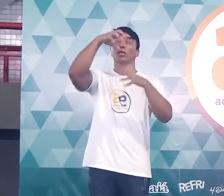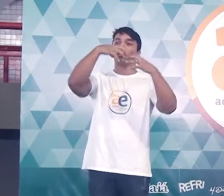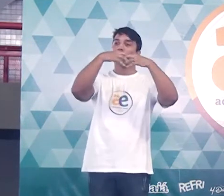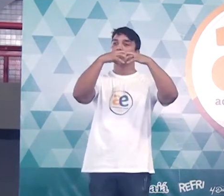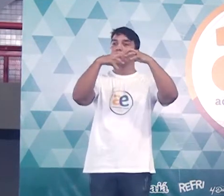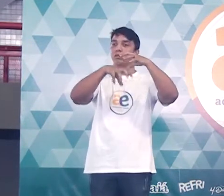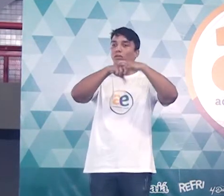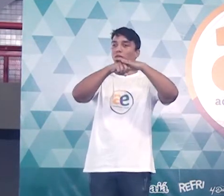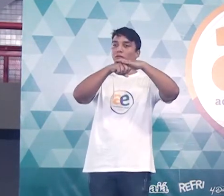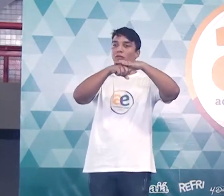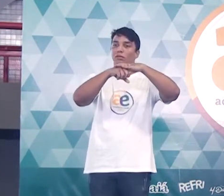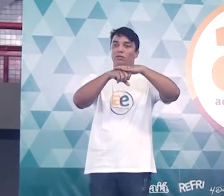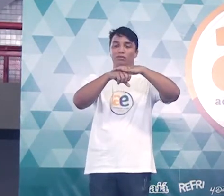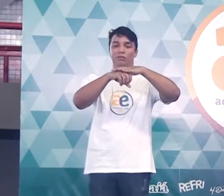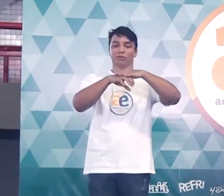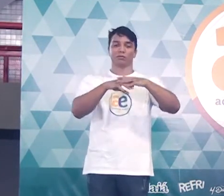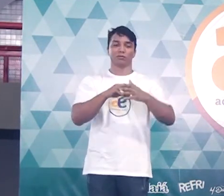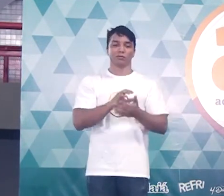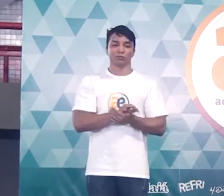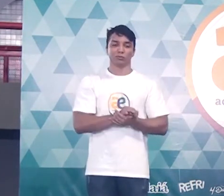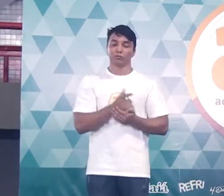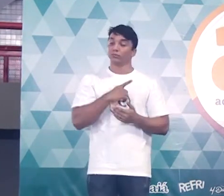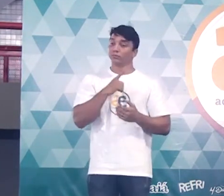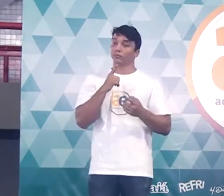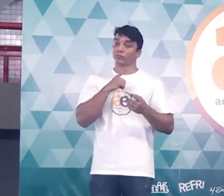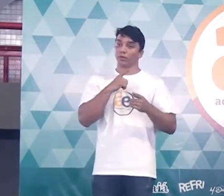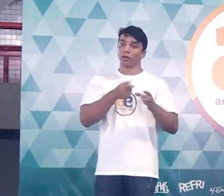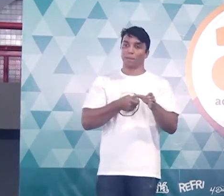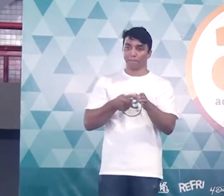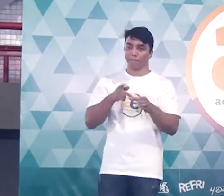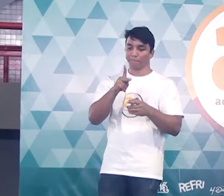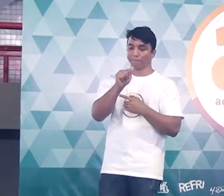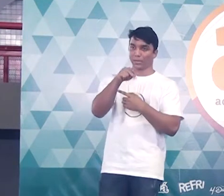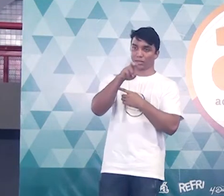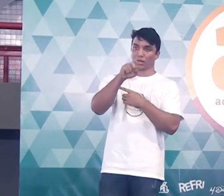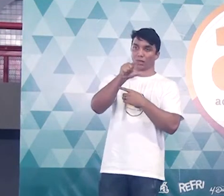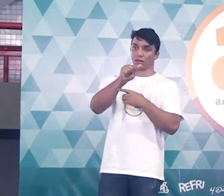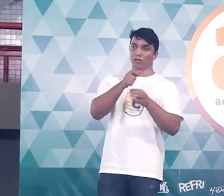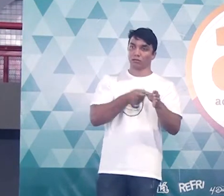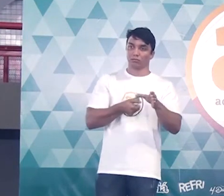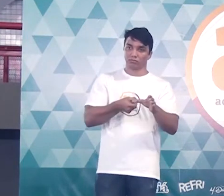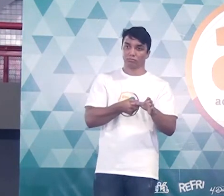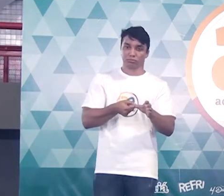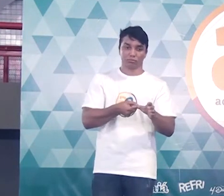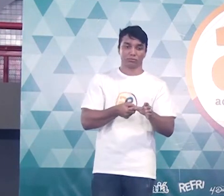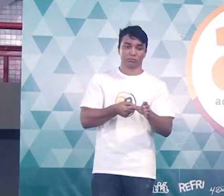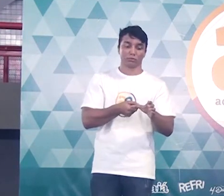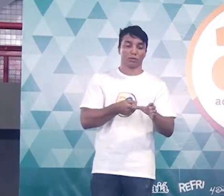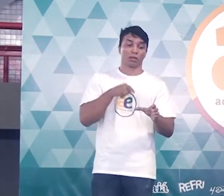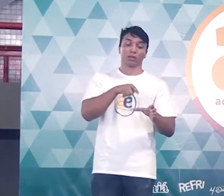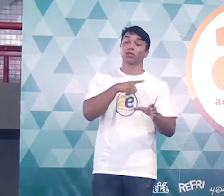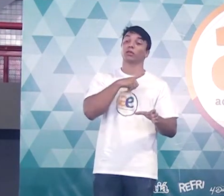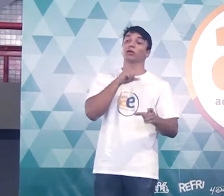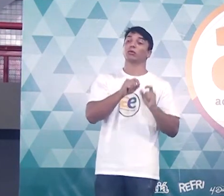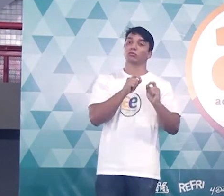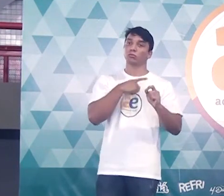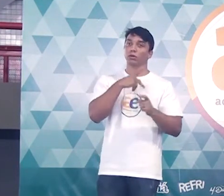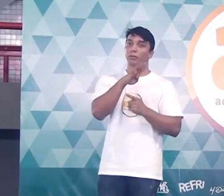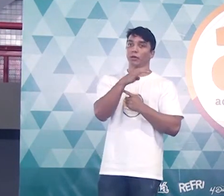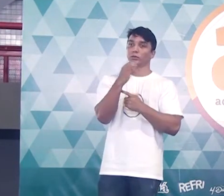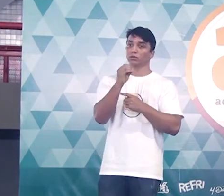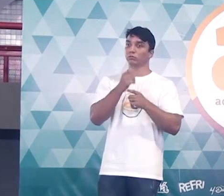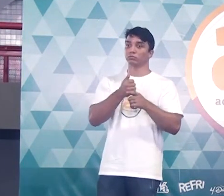no teto. Então o que acontece? A panela de pressão, ela tem uma pressão